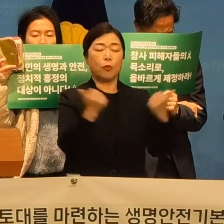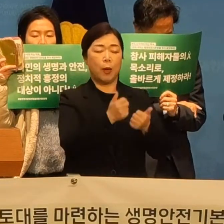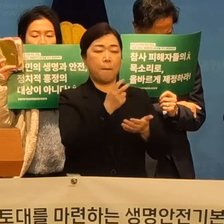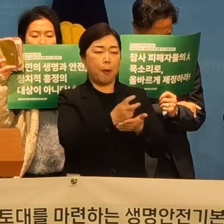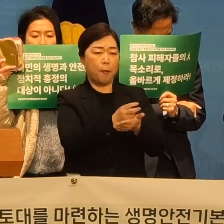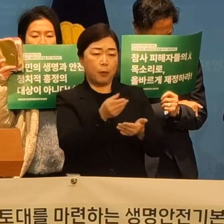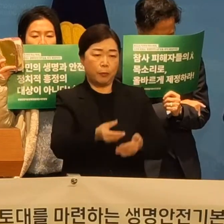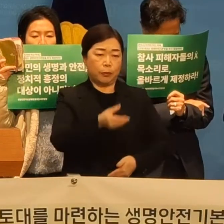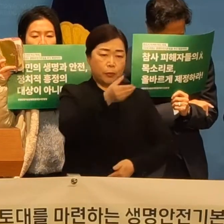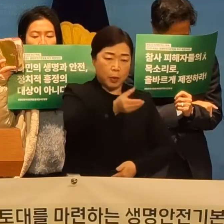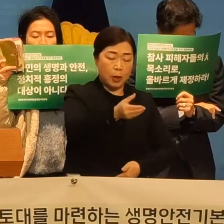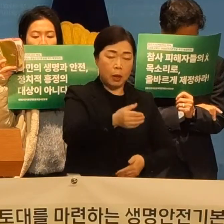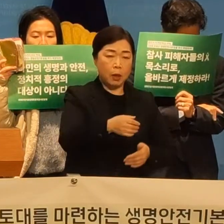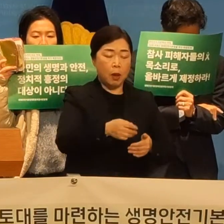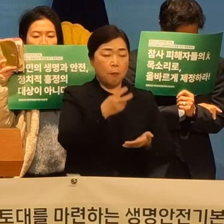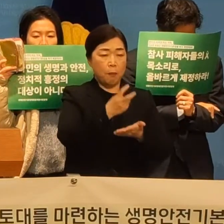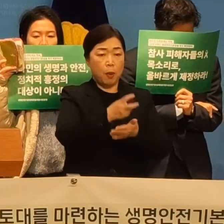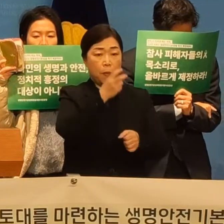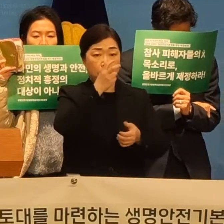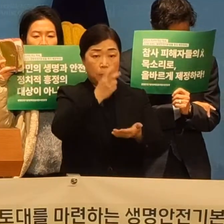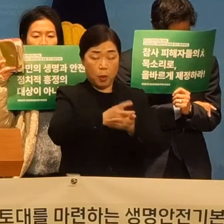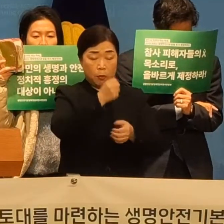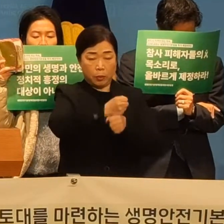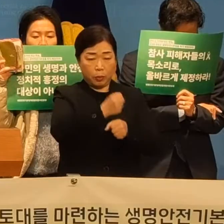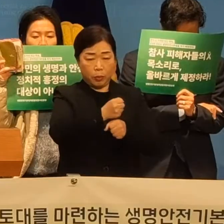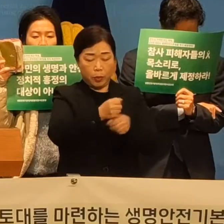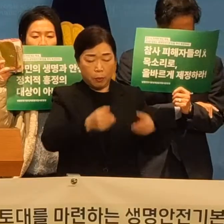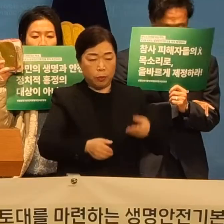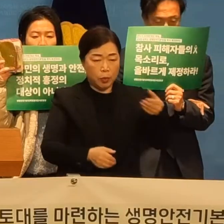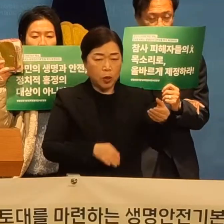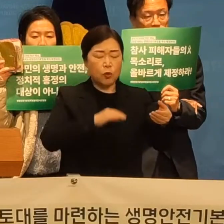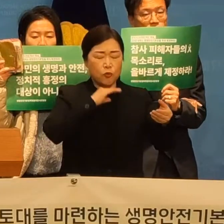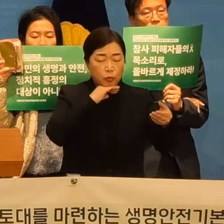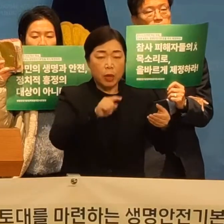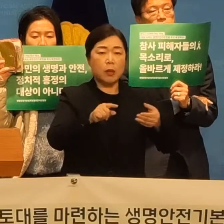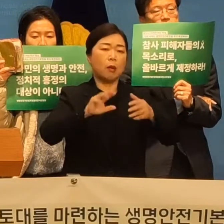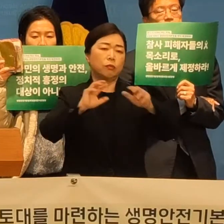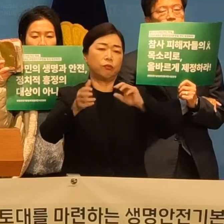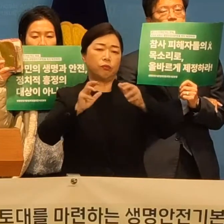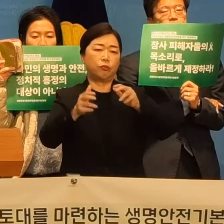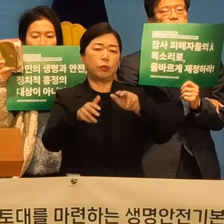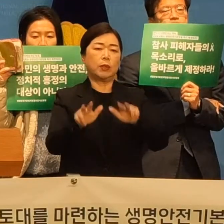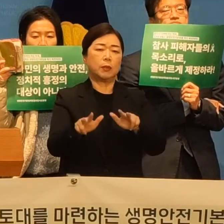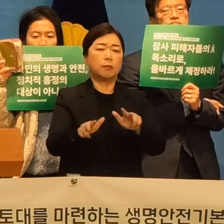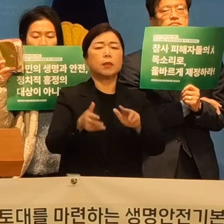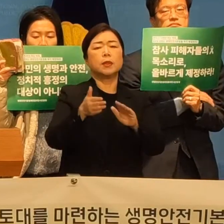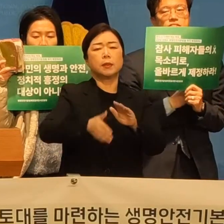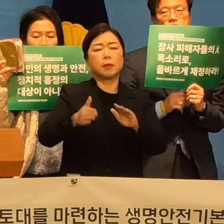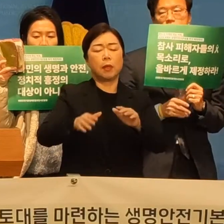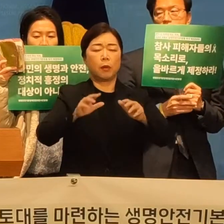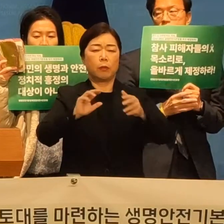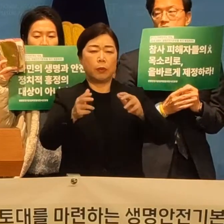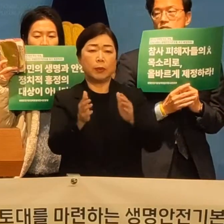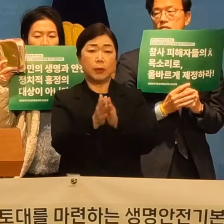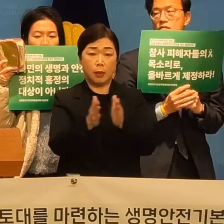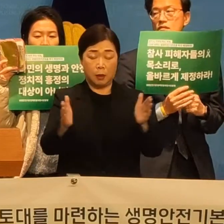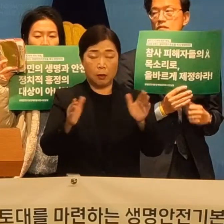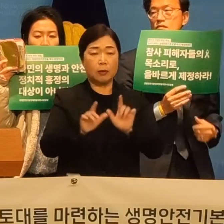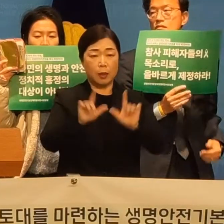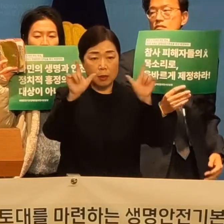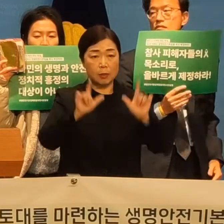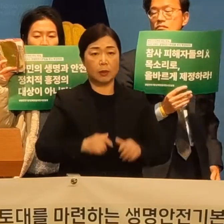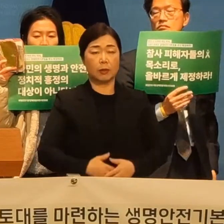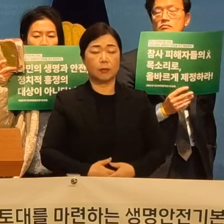처음 발의된 이후 무려 5년이나 흘러서야 비로소 국회에서 제대로 된 논의에 착수하게 되는